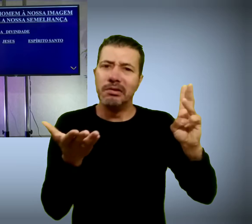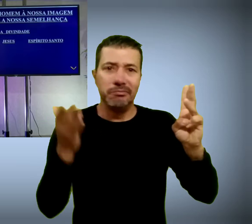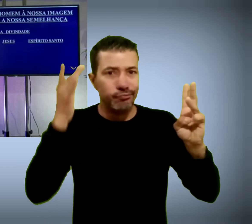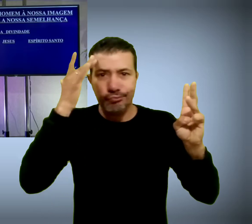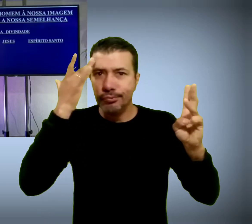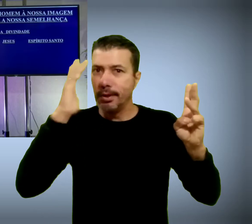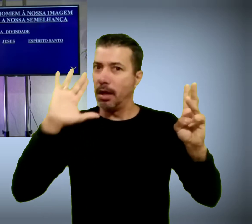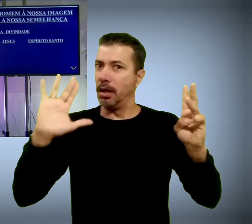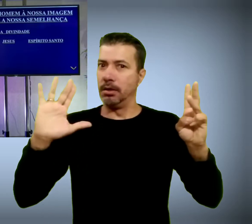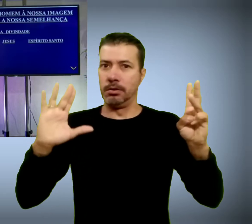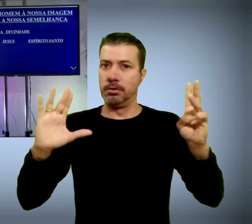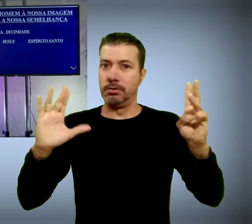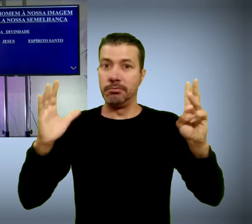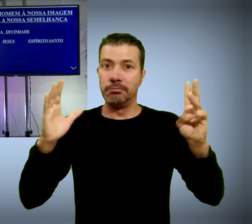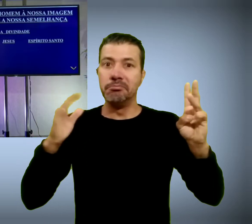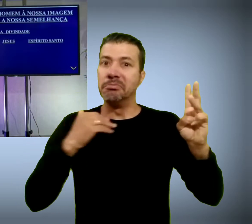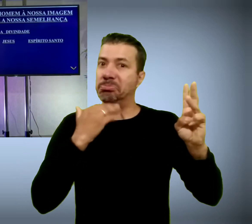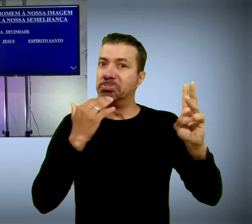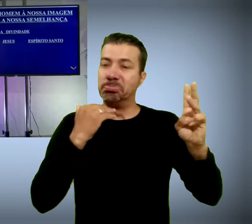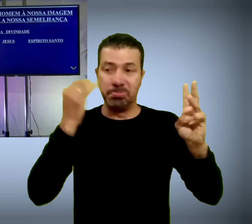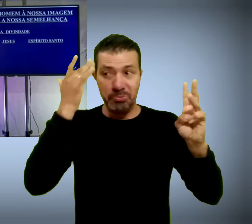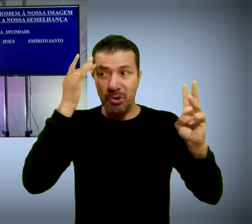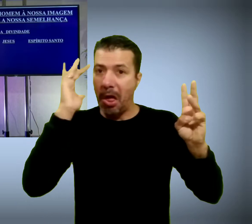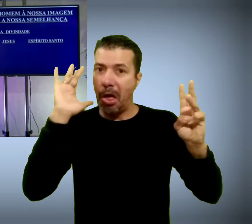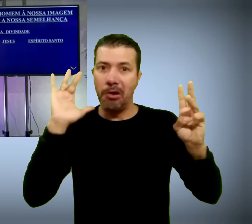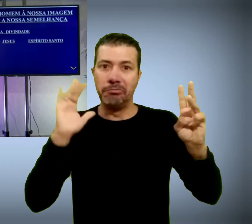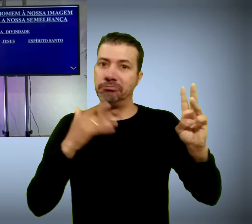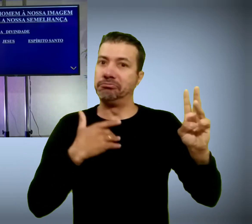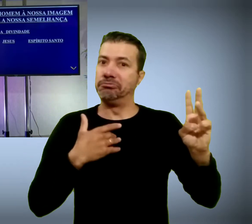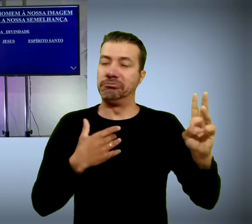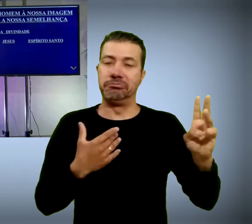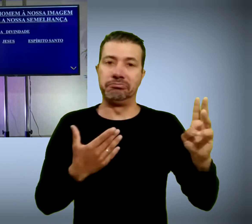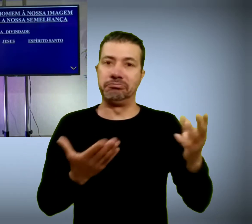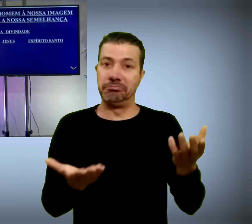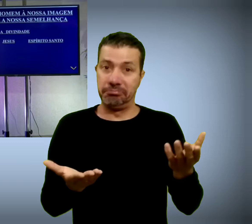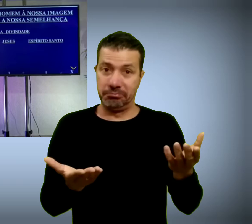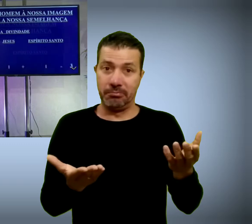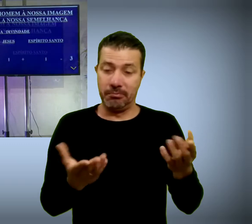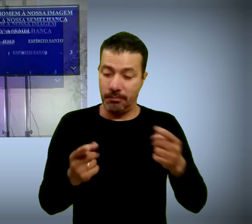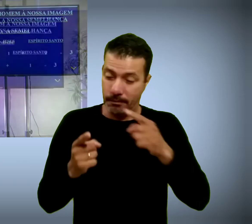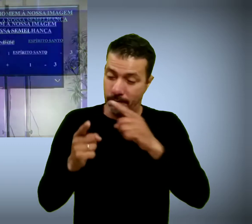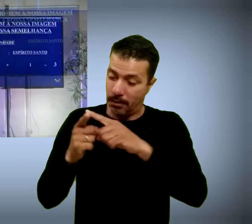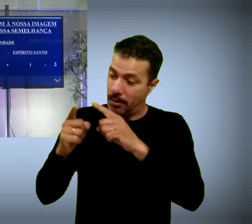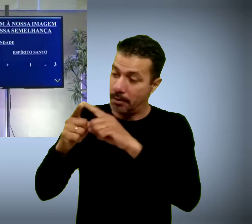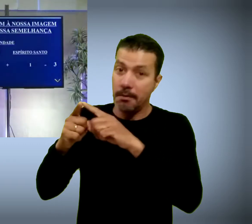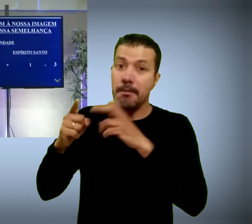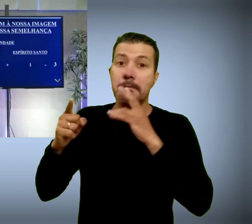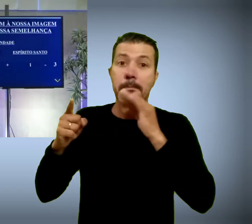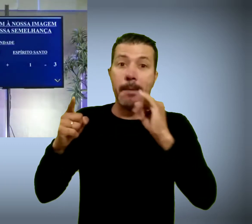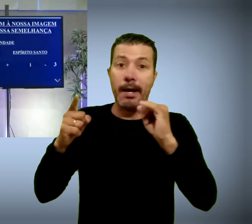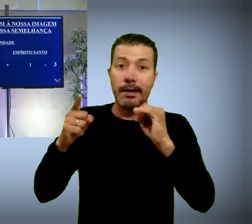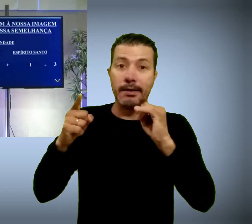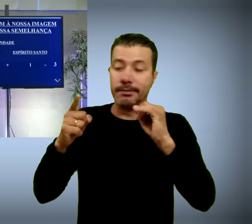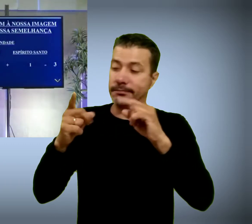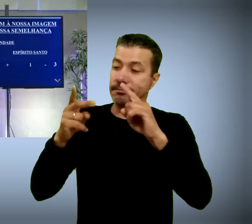como. Ninguém sabe como, não é? Temos um Deus Pai,